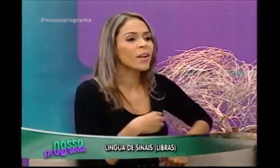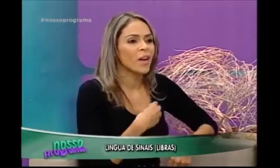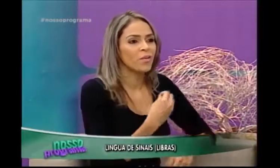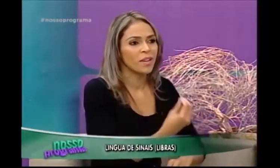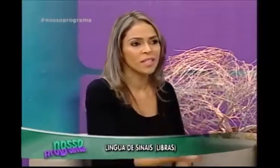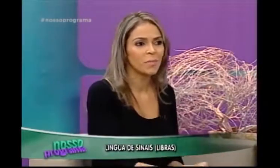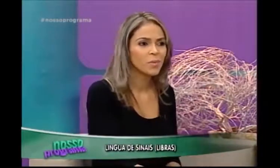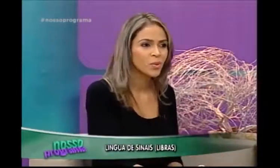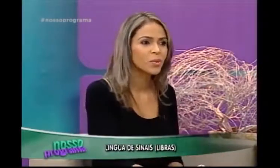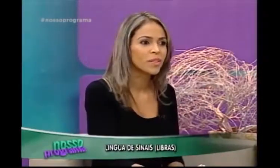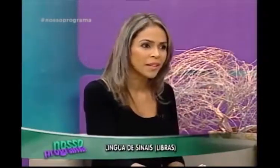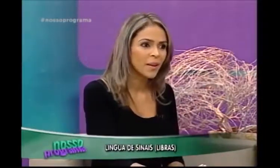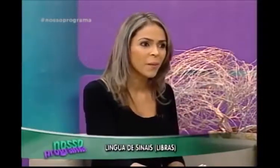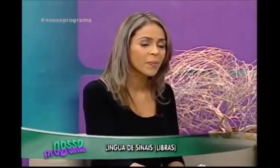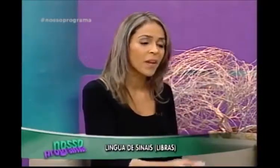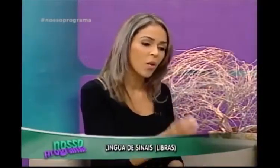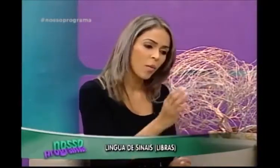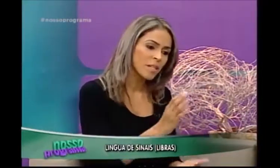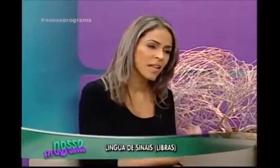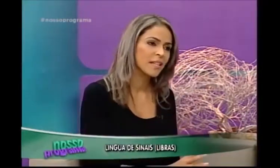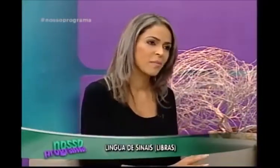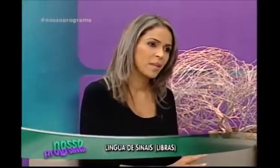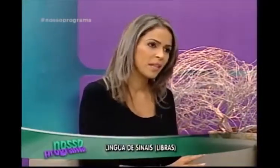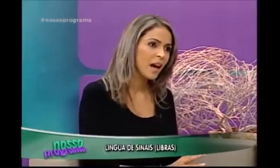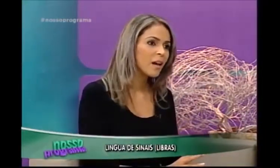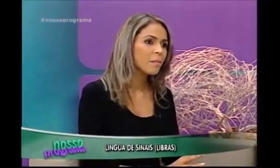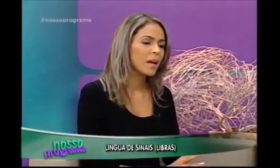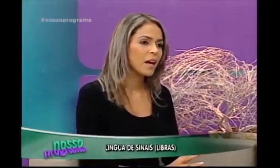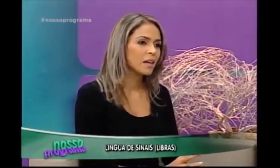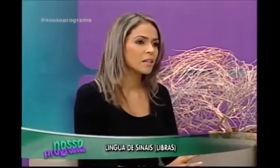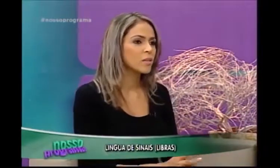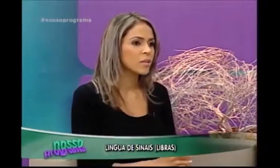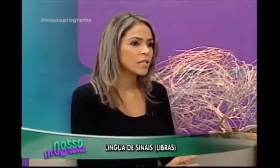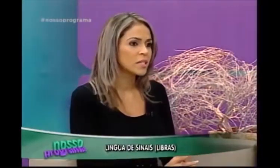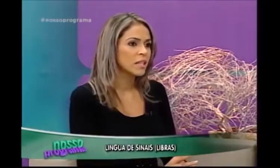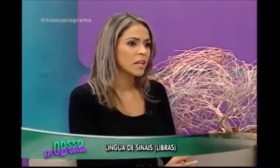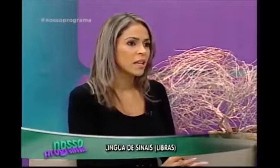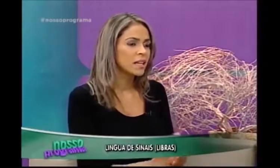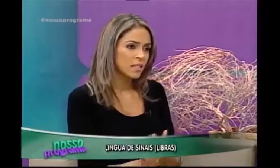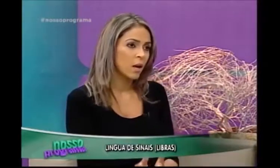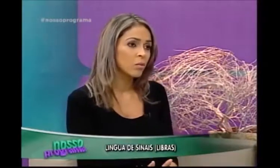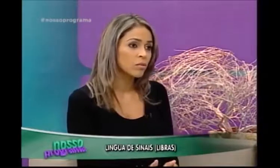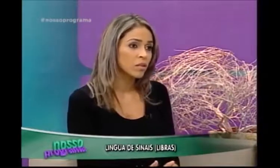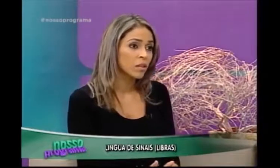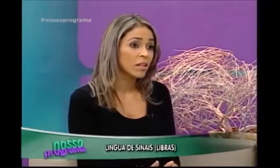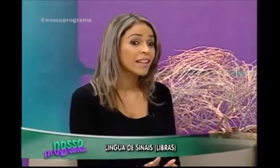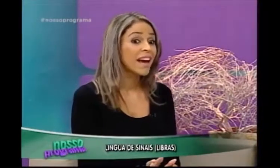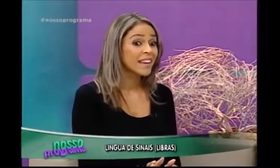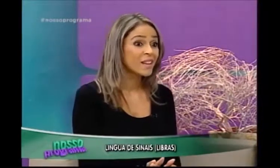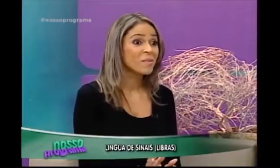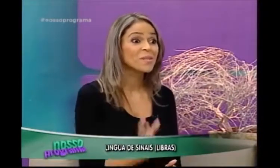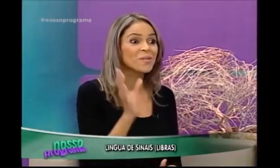quero oferecer para o surdo, entendeu? Eu comecei a interpretar para cantores cristãos e aí o